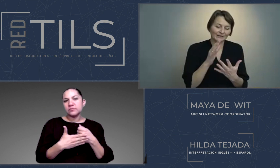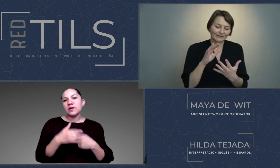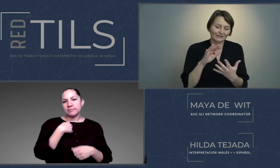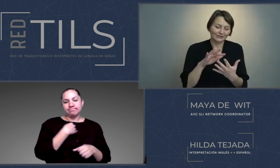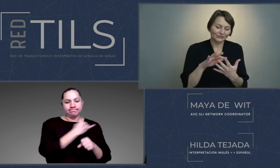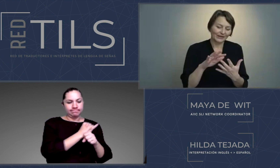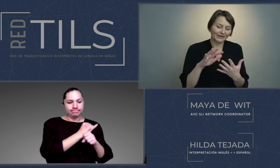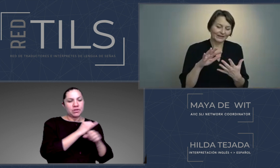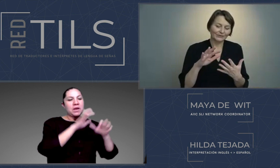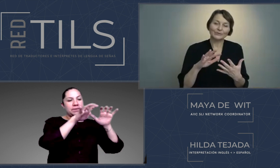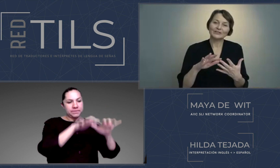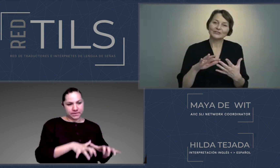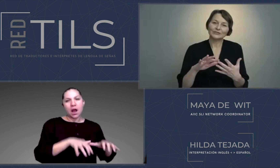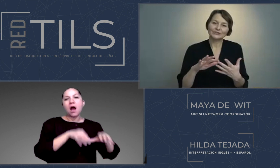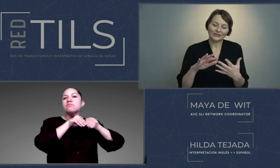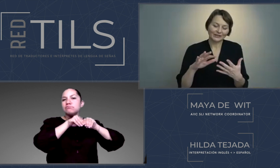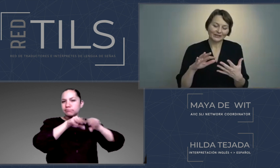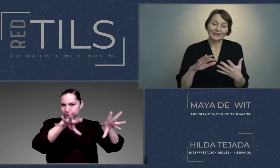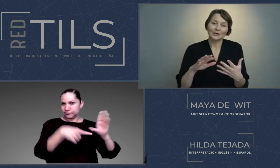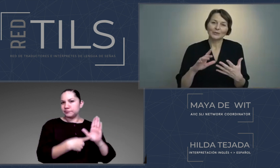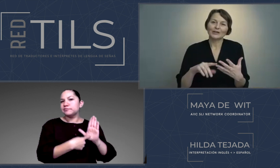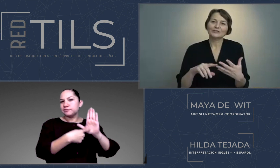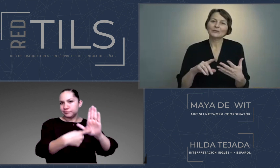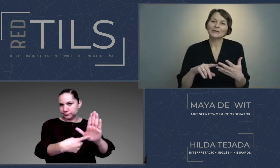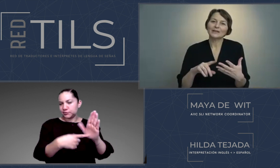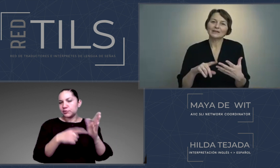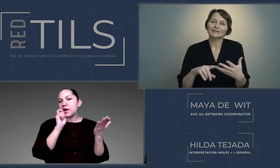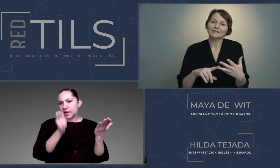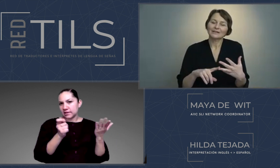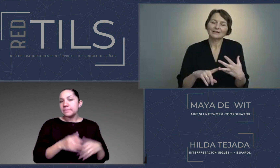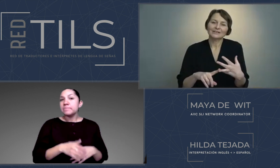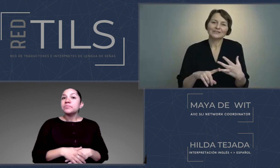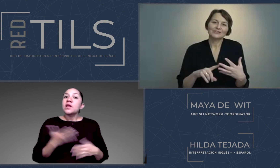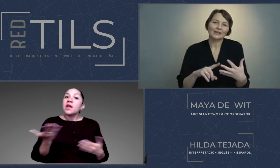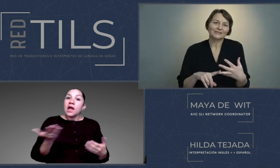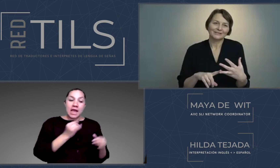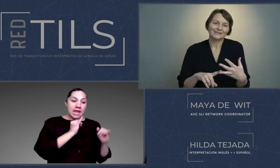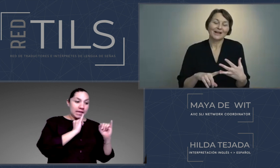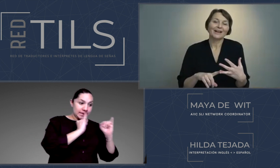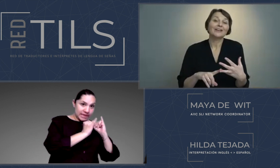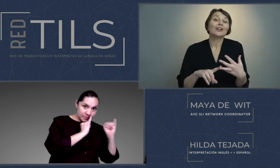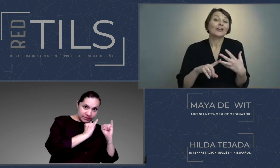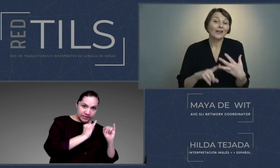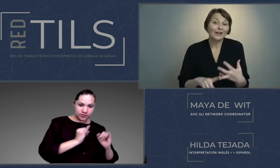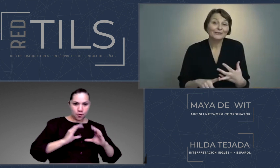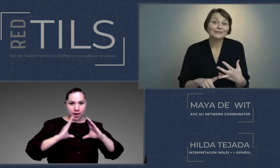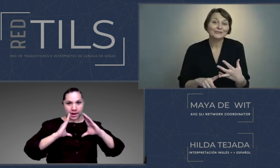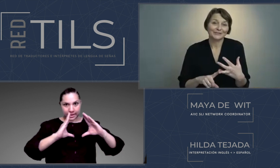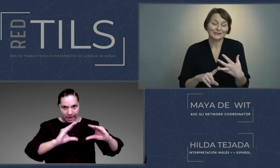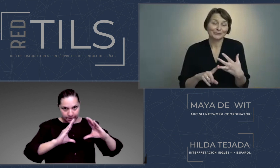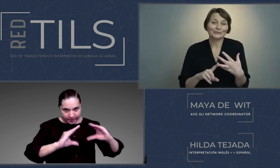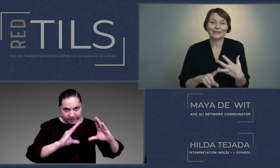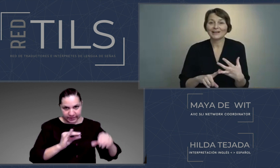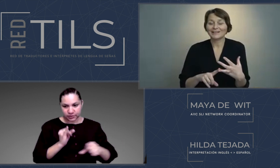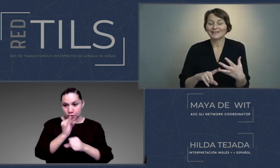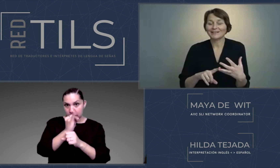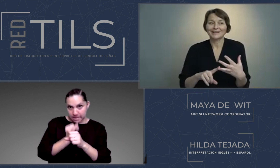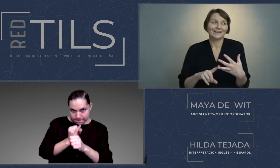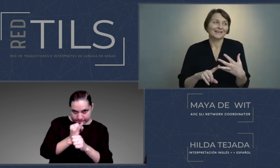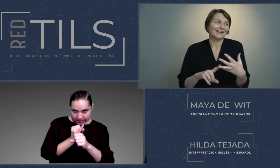es un aspecto, ¿no? O sea, interpretación, capacitación, investigación, pero también soy